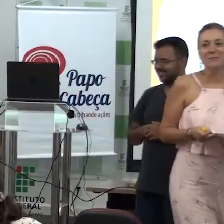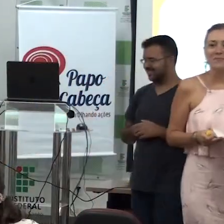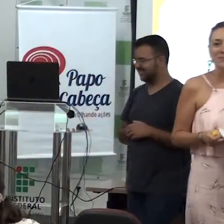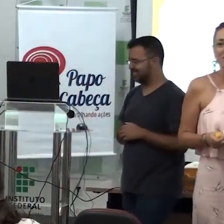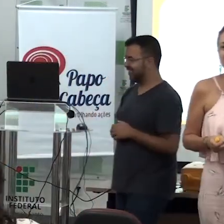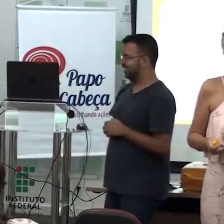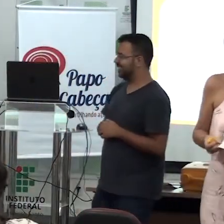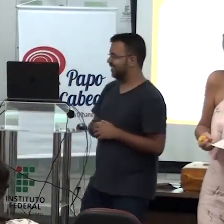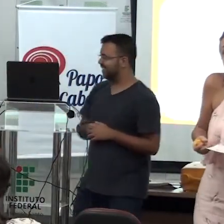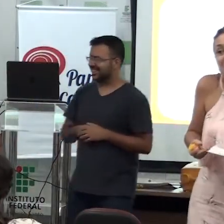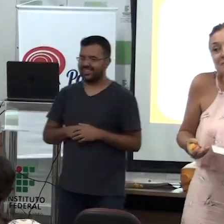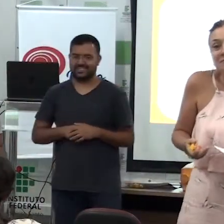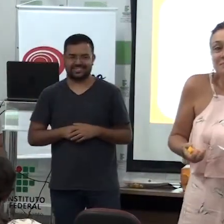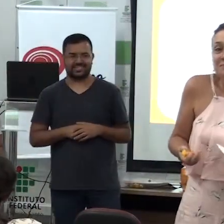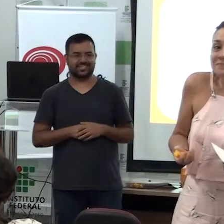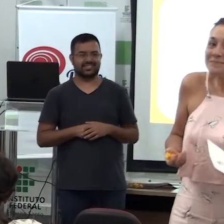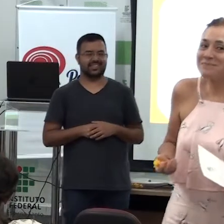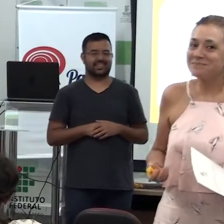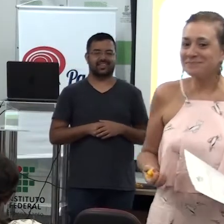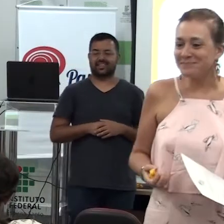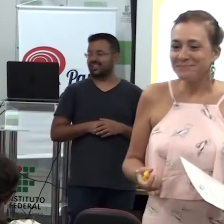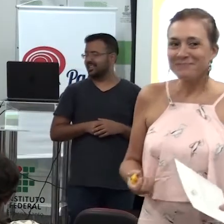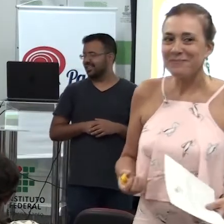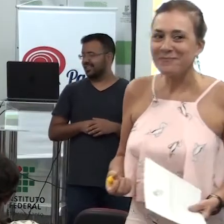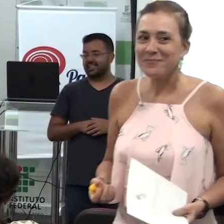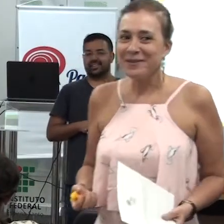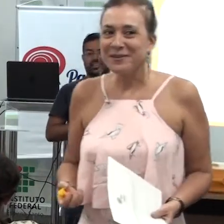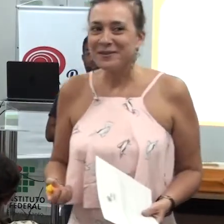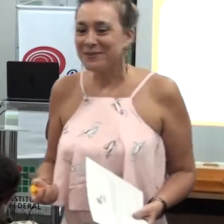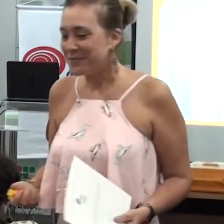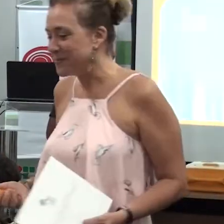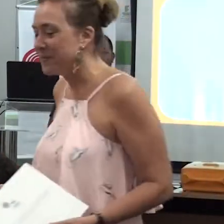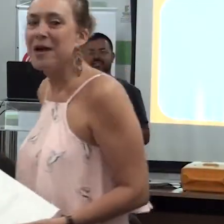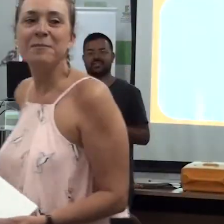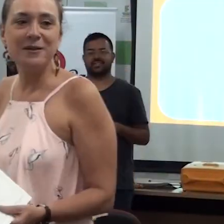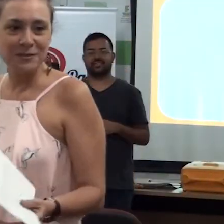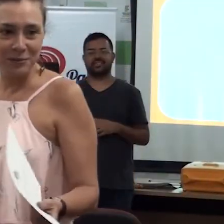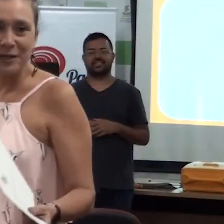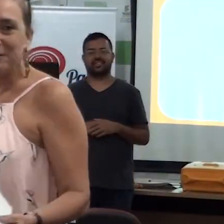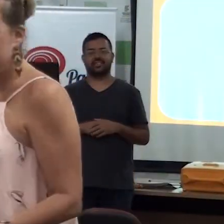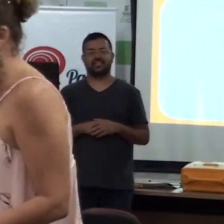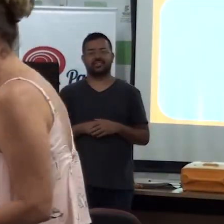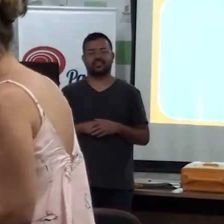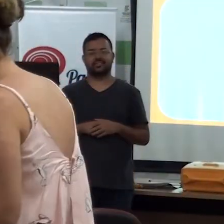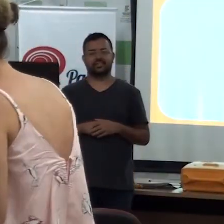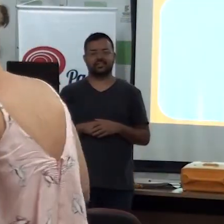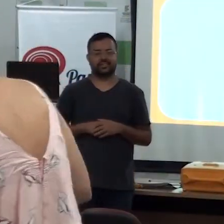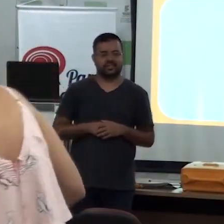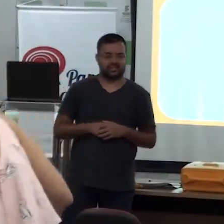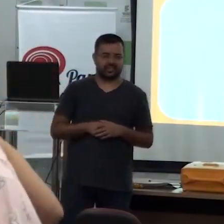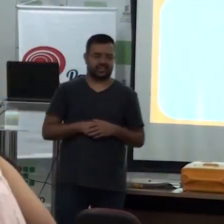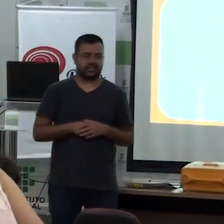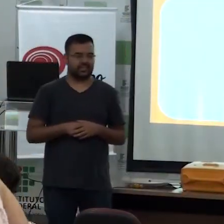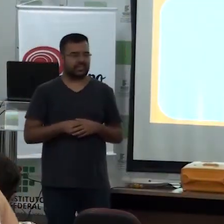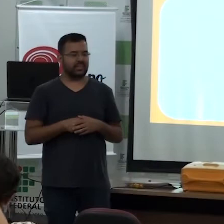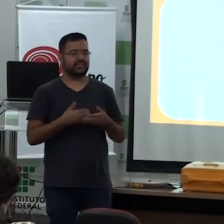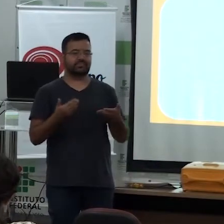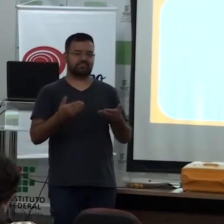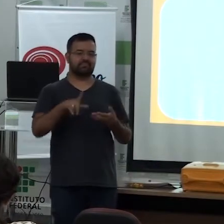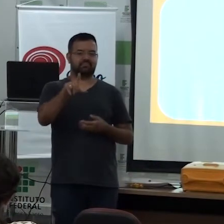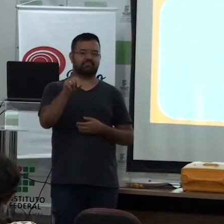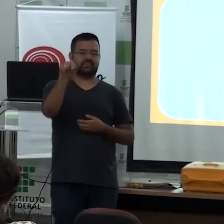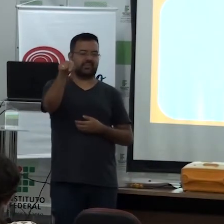Vamos tirar uma foto depois, todo mundo ali, junto, na frente. Eu vou chamar a mesmo, né? Então, nós destacamos